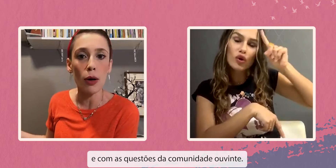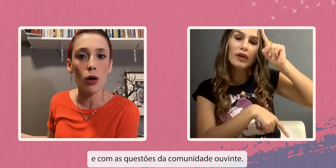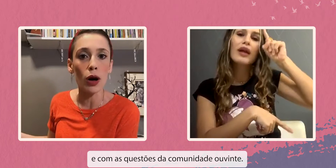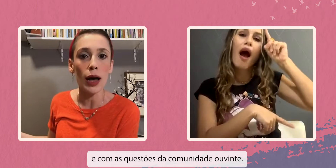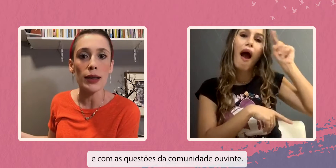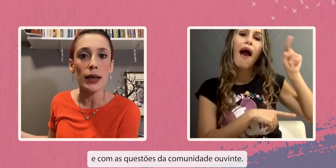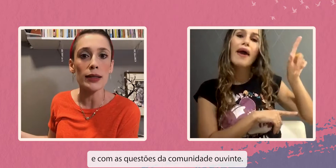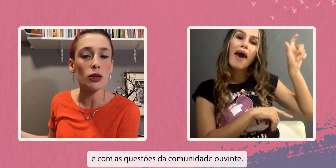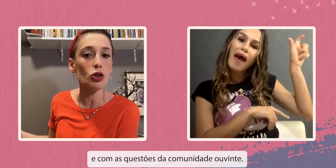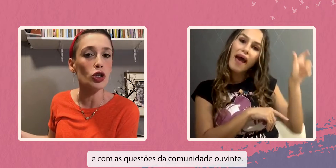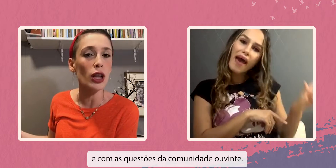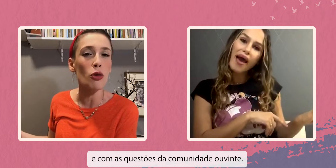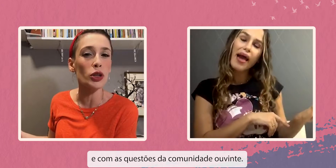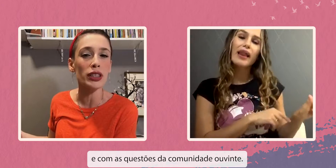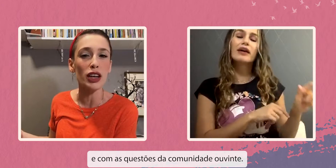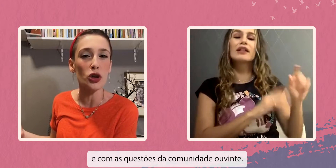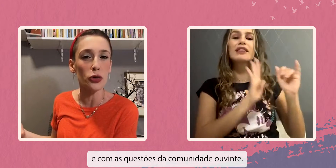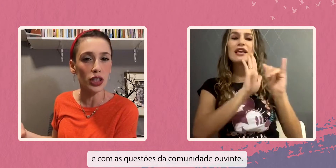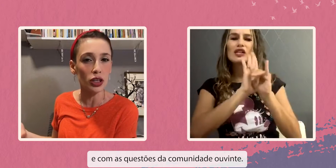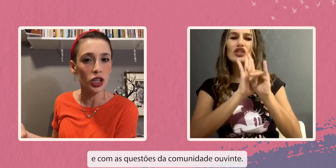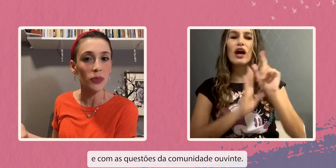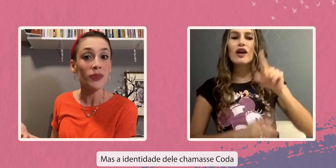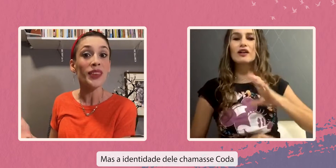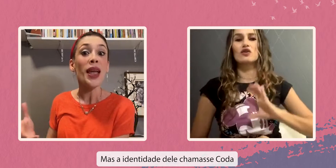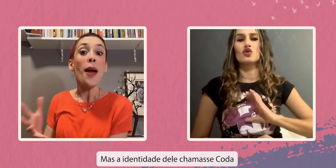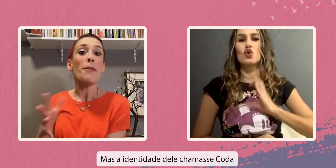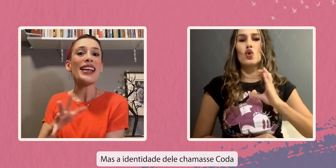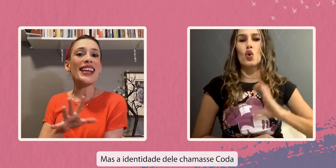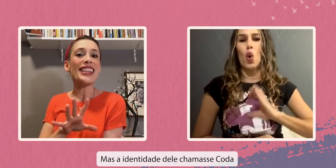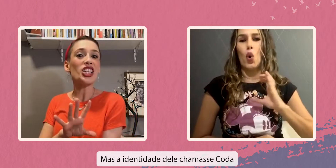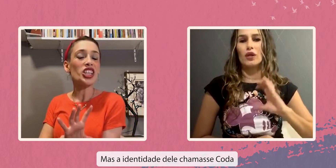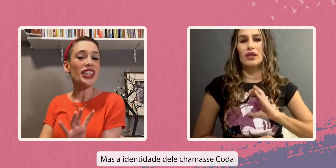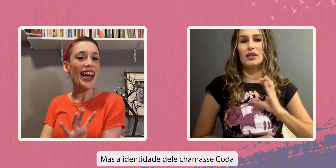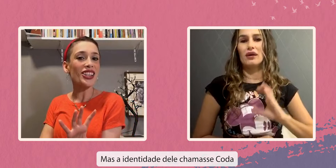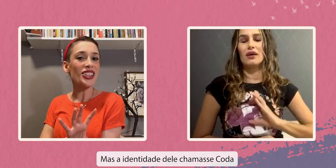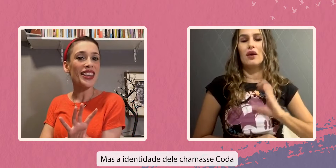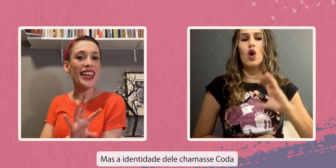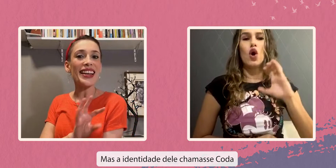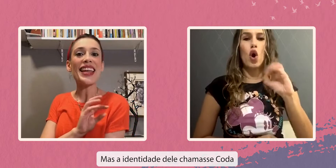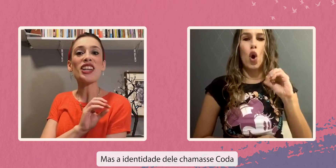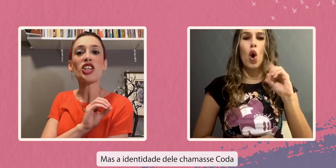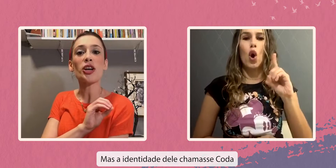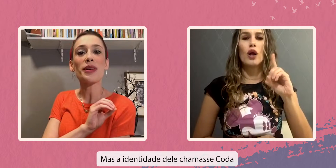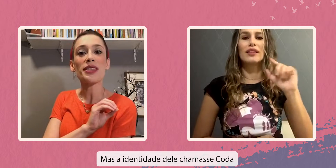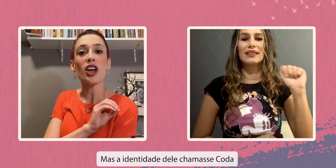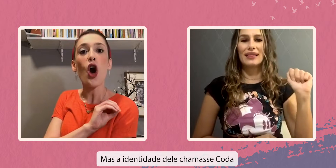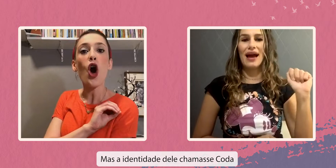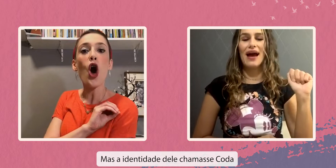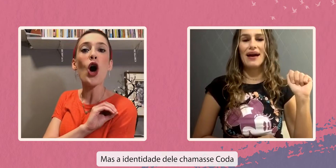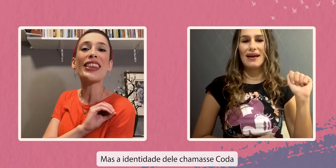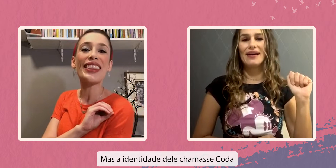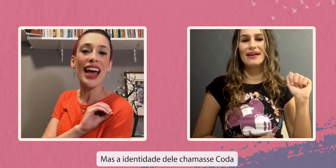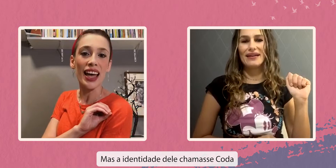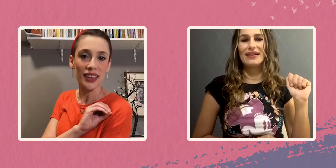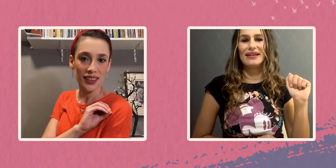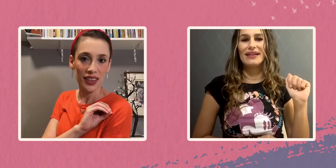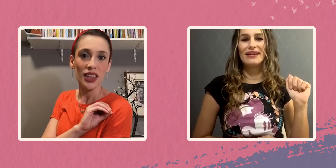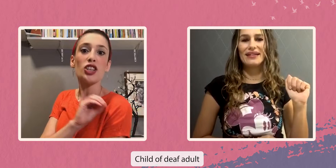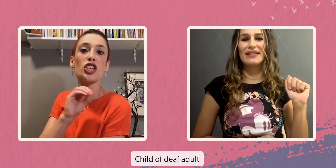com as da comunidade. A identidade dele chama